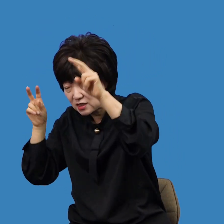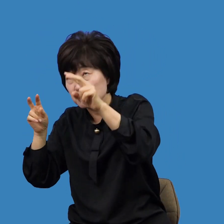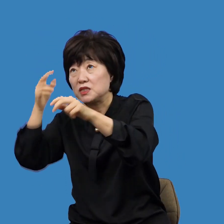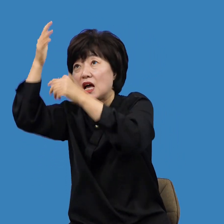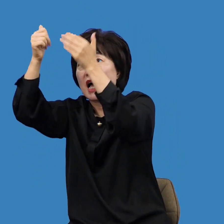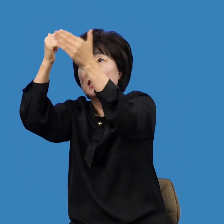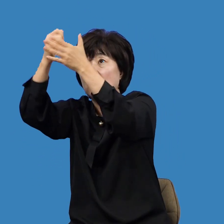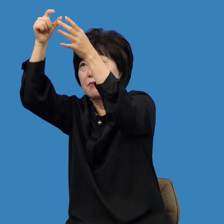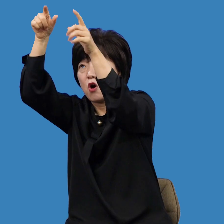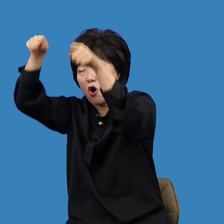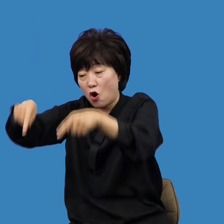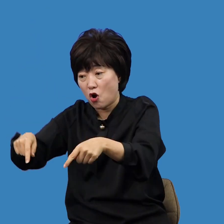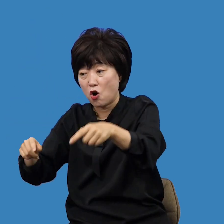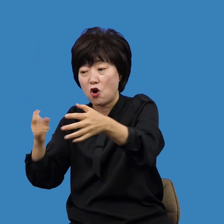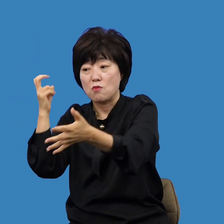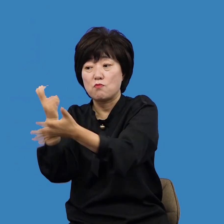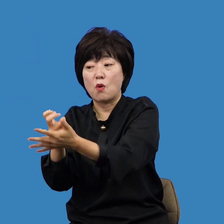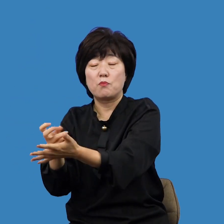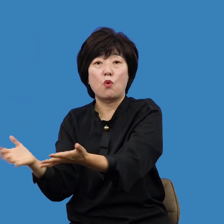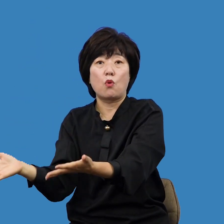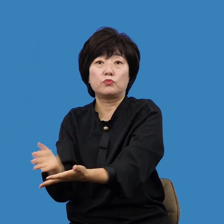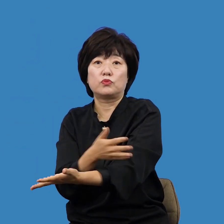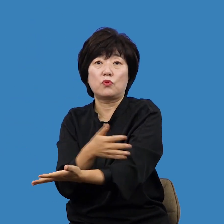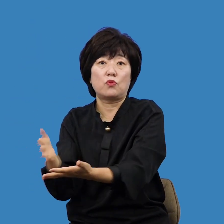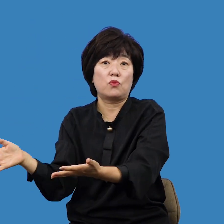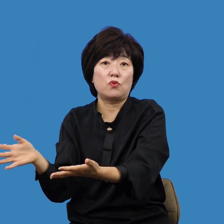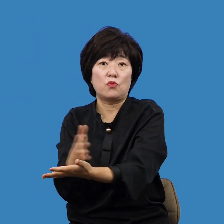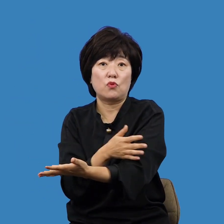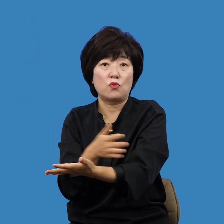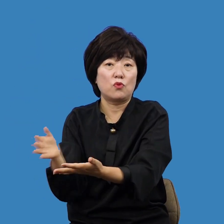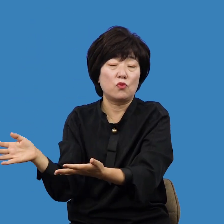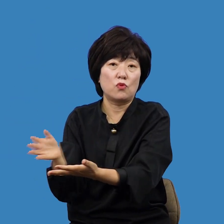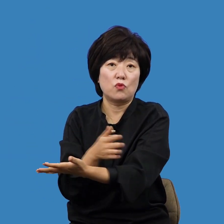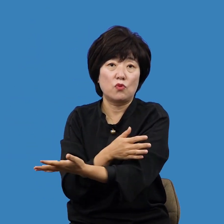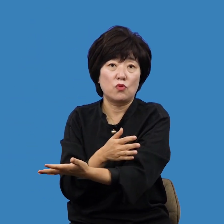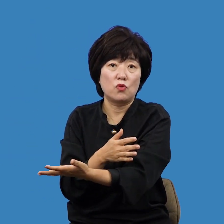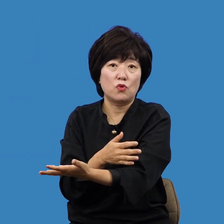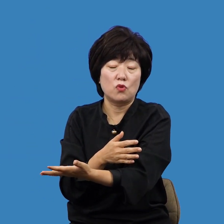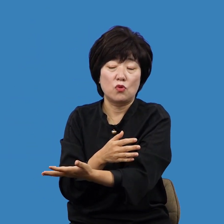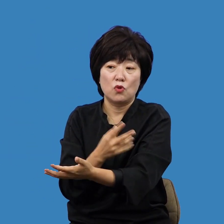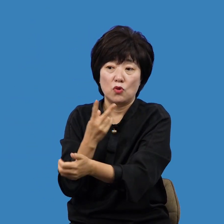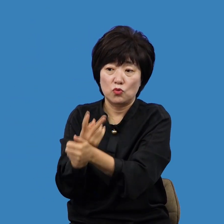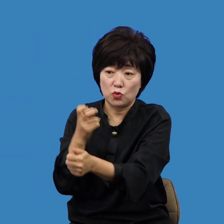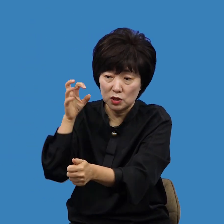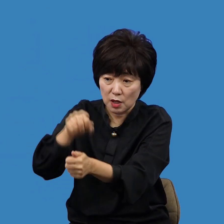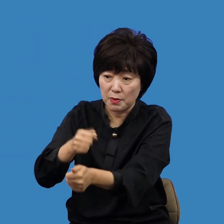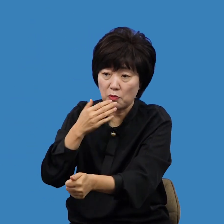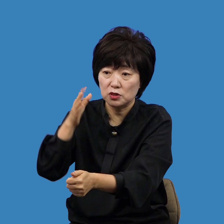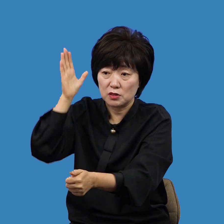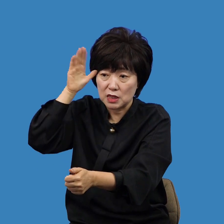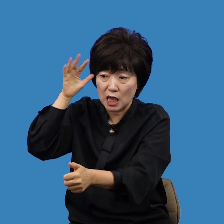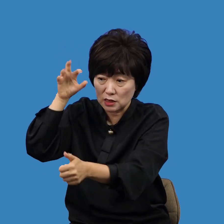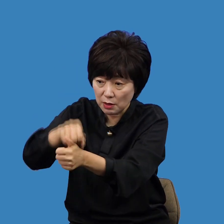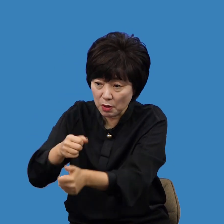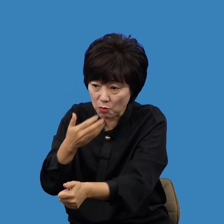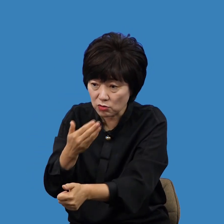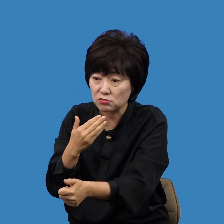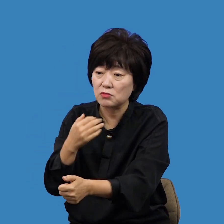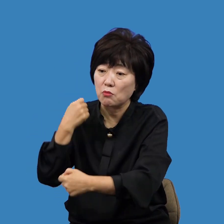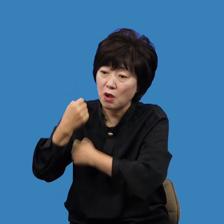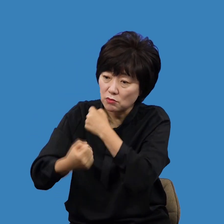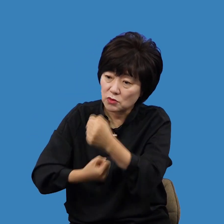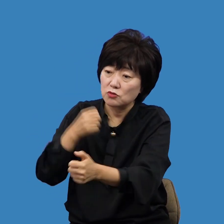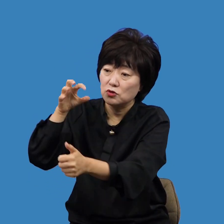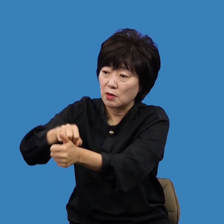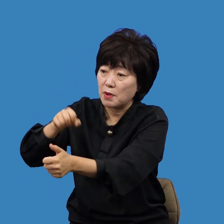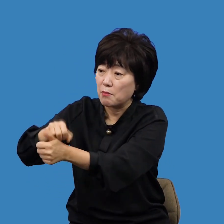의해서 윤리와 도덕을 지킬 근거가 없어. 그러니까 얘네는 그냥 사슴을 잡아먹든 토끼를 잡아먹든 뭐 개를 잡아먹든지 간에 그냥 자연스럽다고